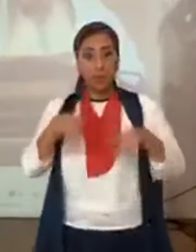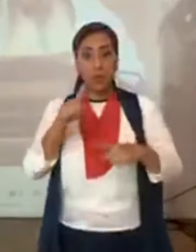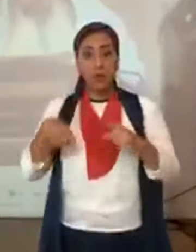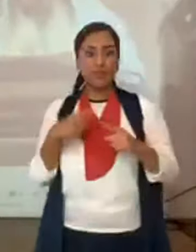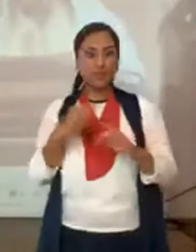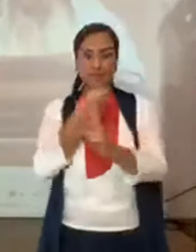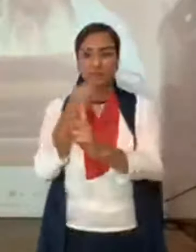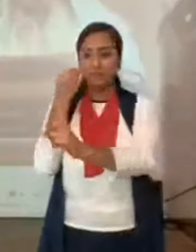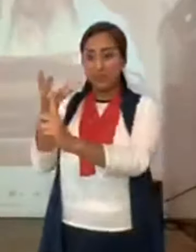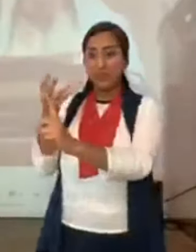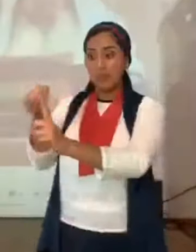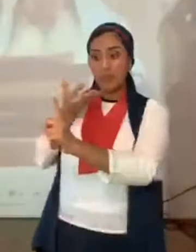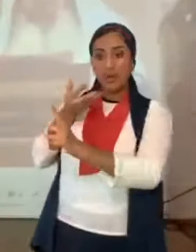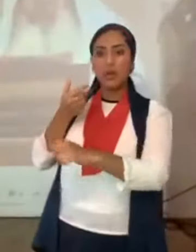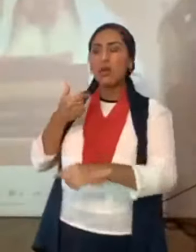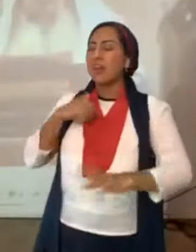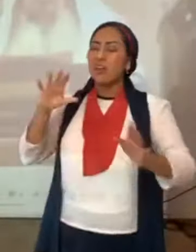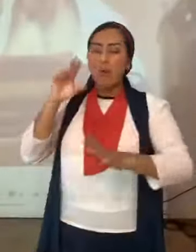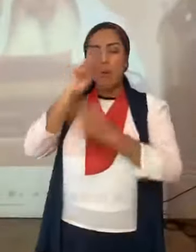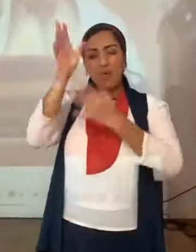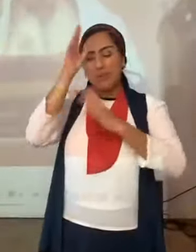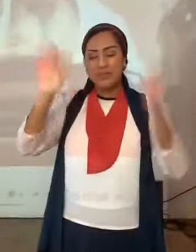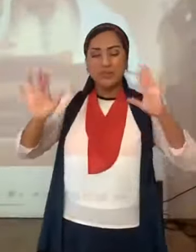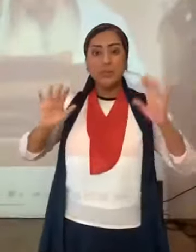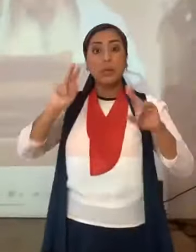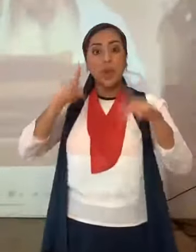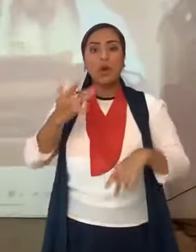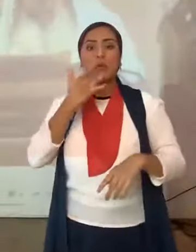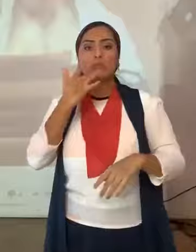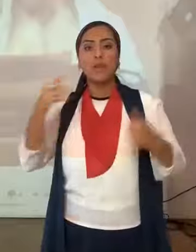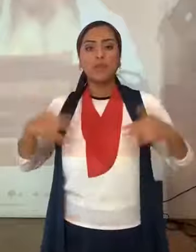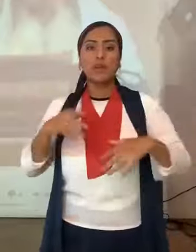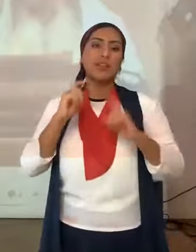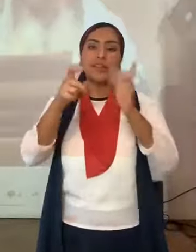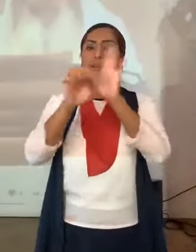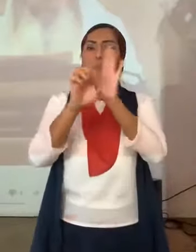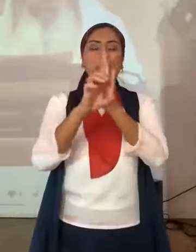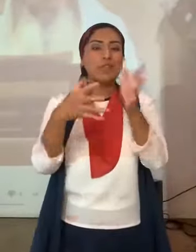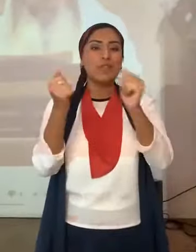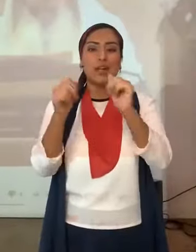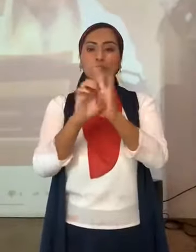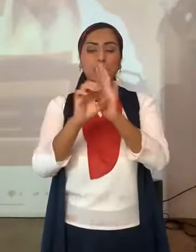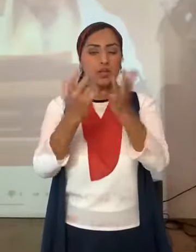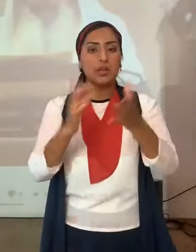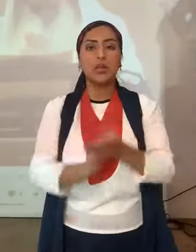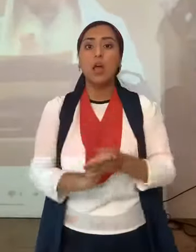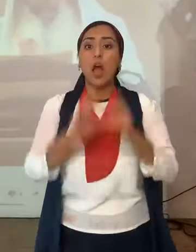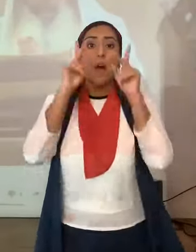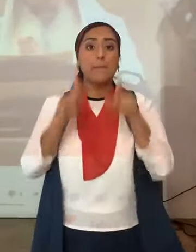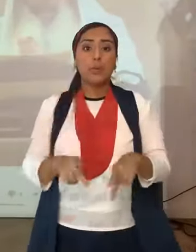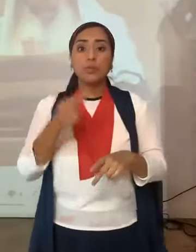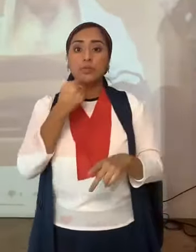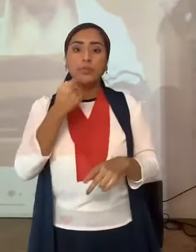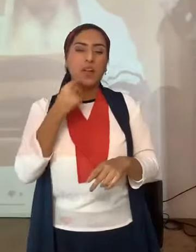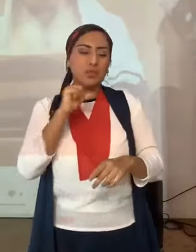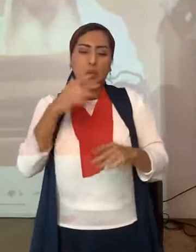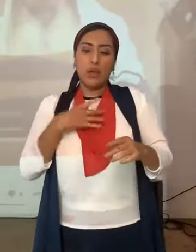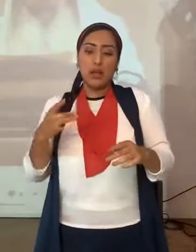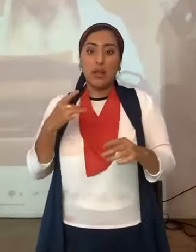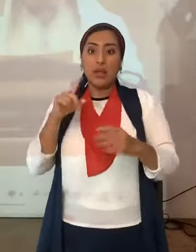dice, no quiero nada con el Eterno, está eligiendo el miedo. Te pongo un ejemplo rápido así. Una persona que diga, no quiero